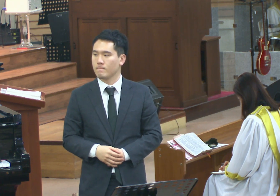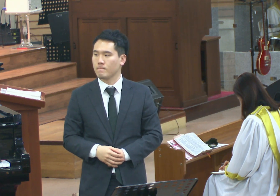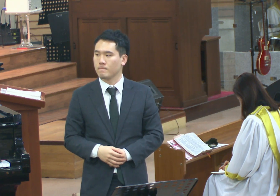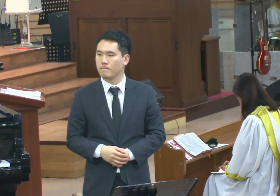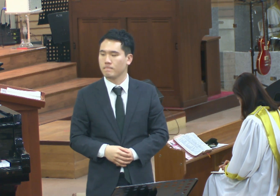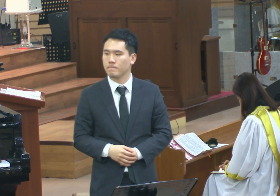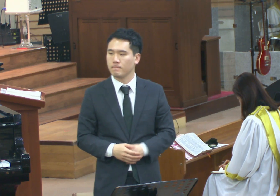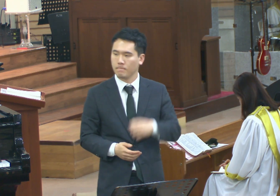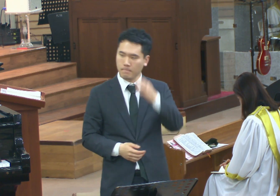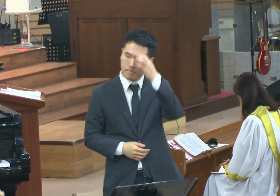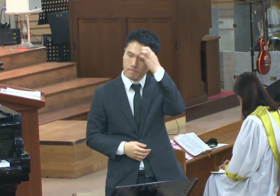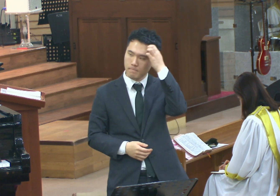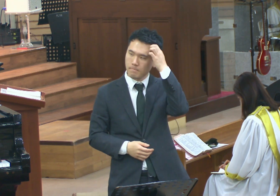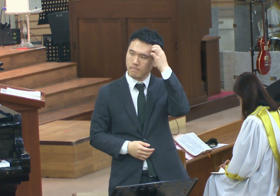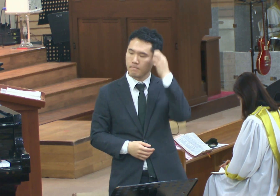거예요. 이제 소소하게 남아있는 거예요.